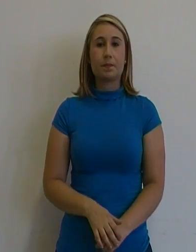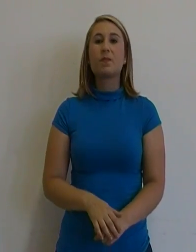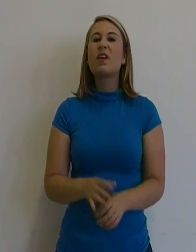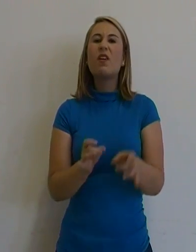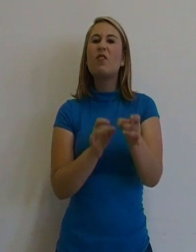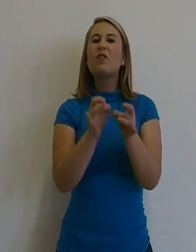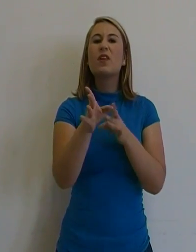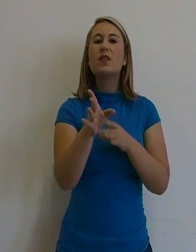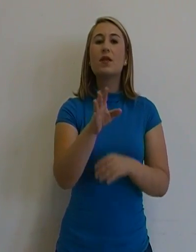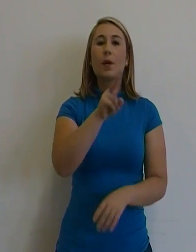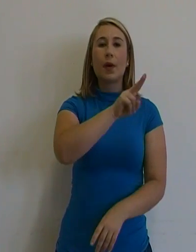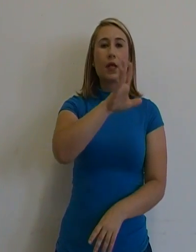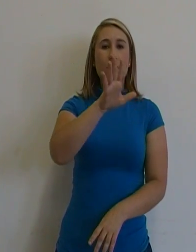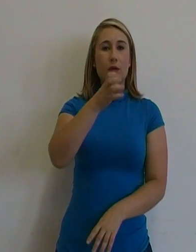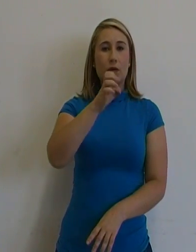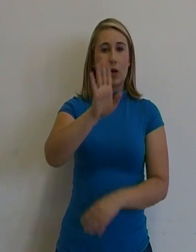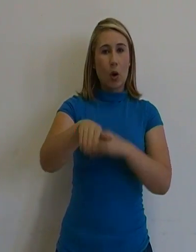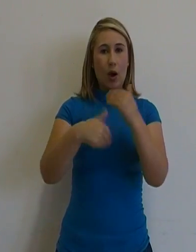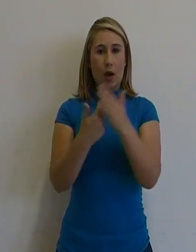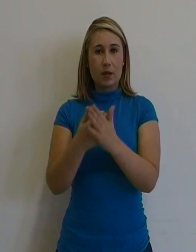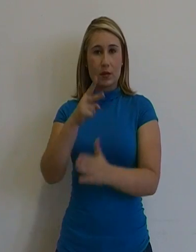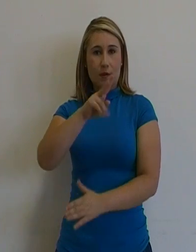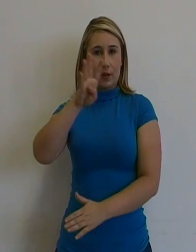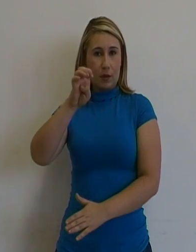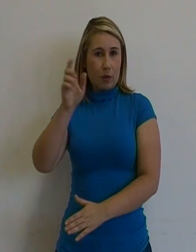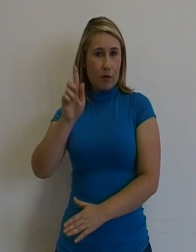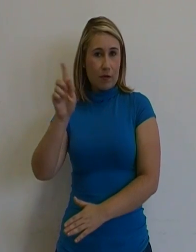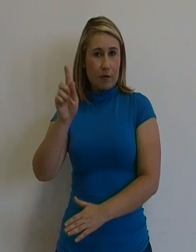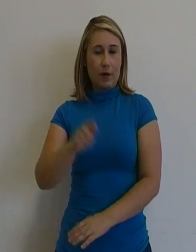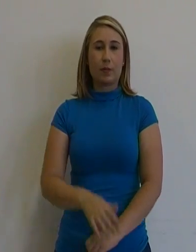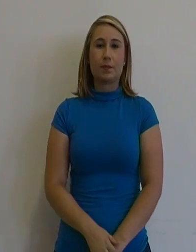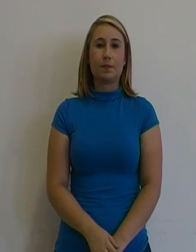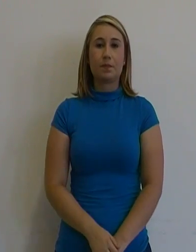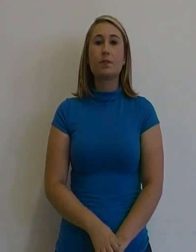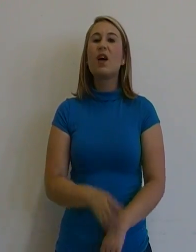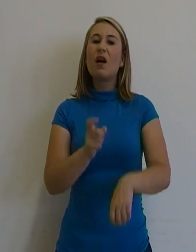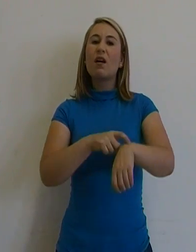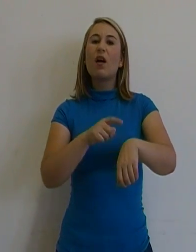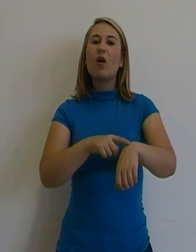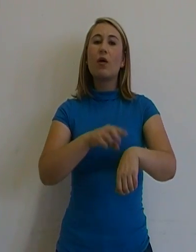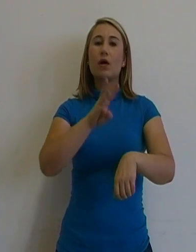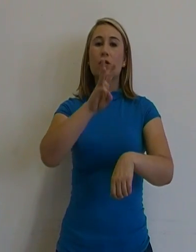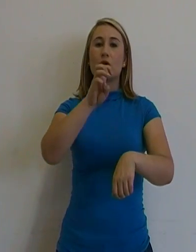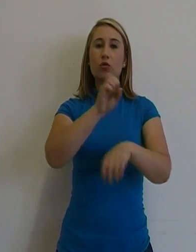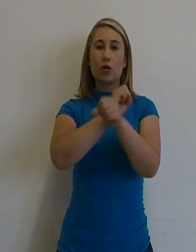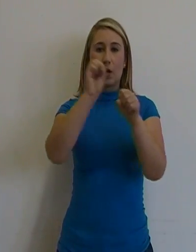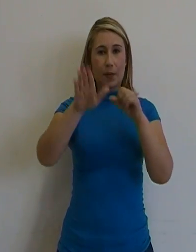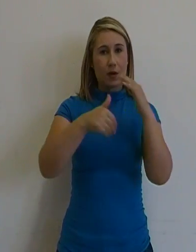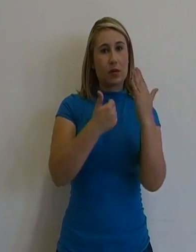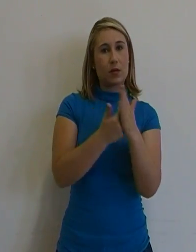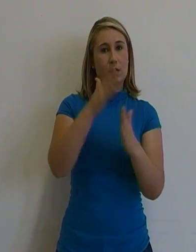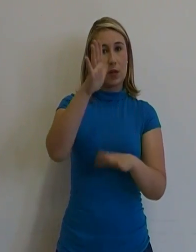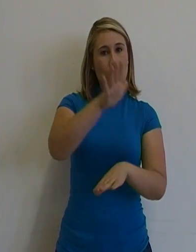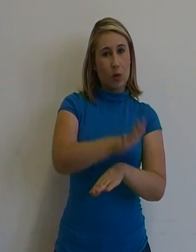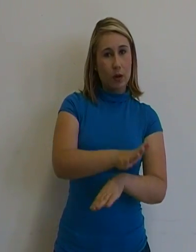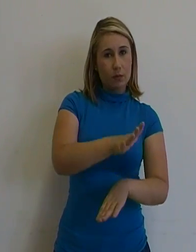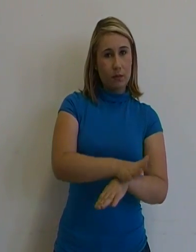enero al 29 de febrero, de 8 de la mañana a 5 de la tarde, jornada